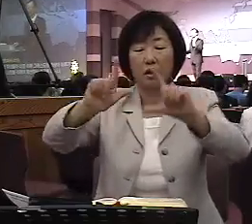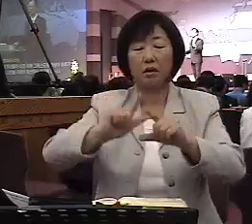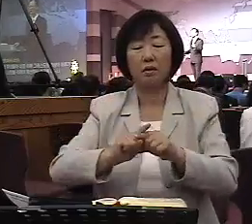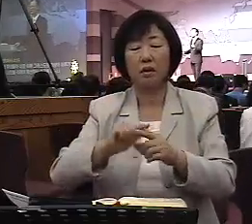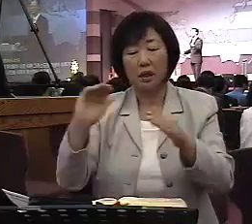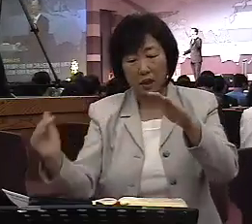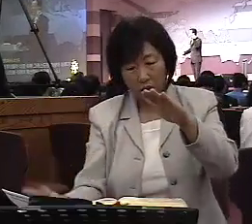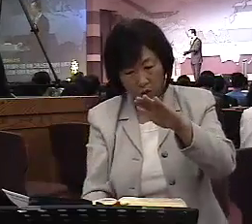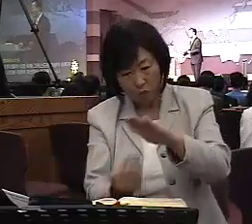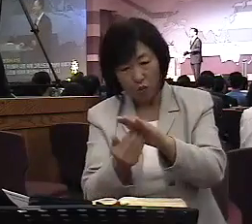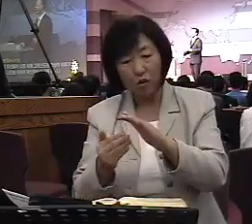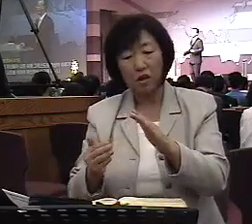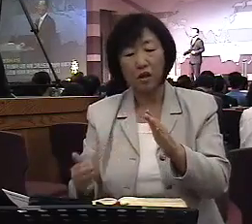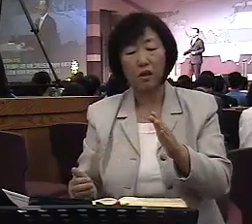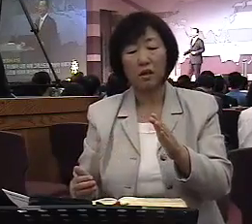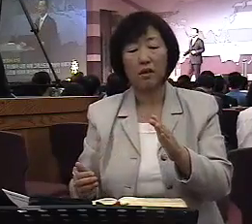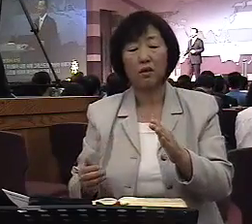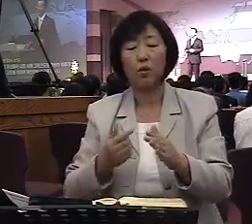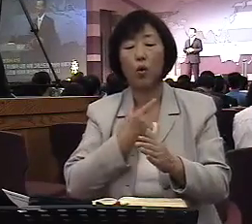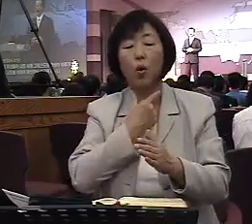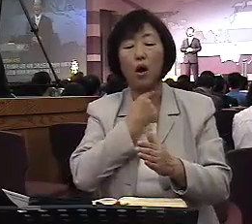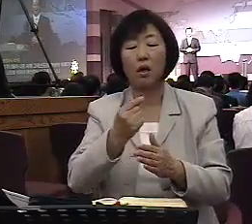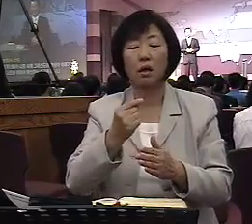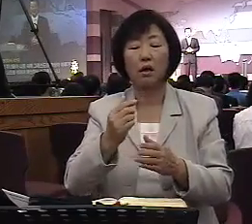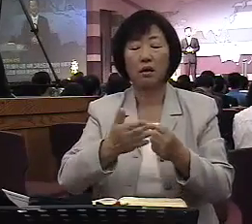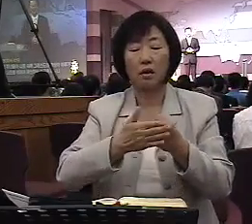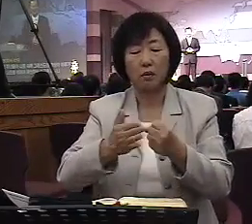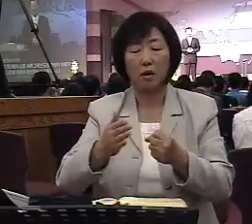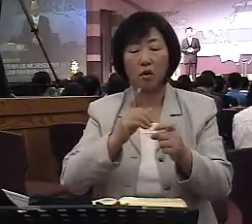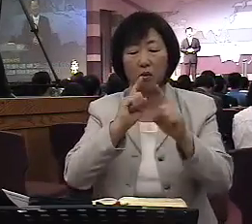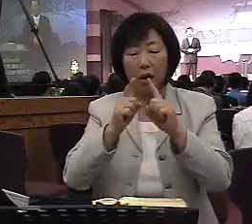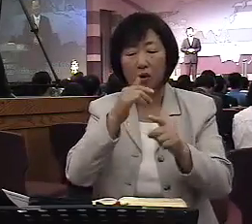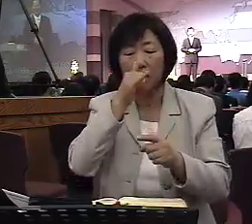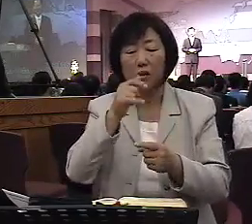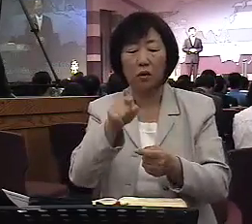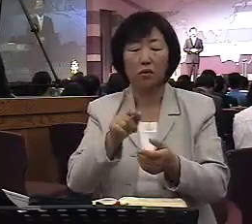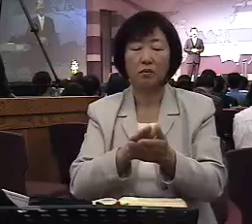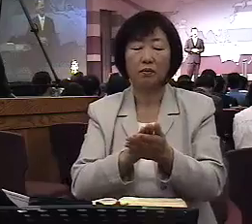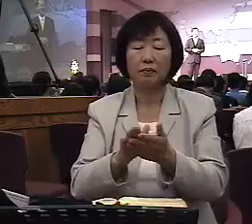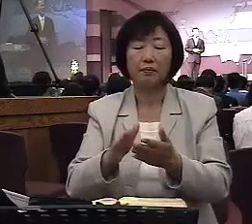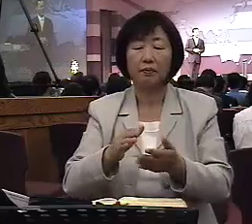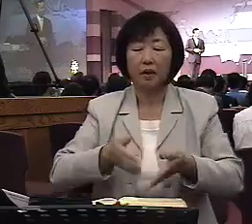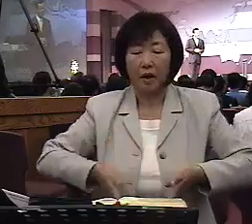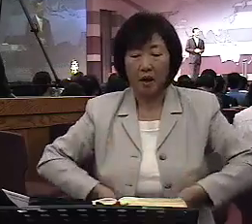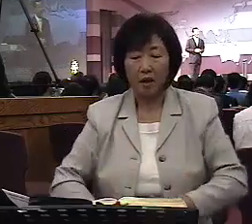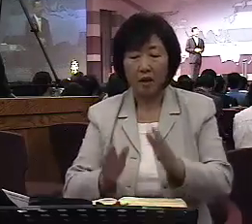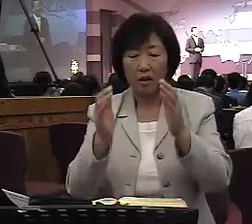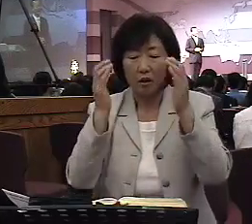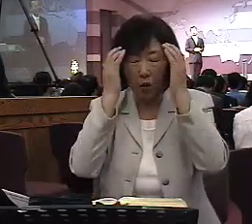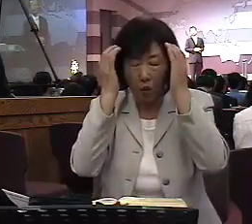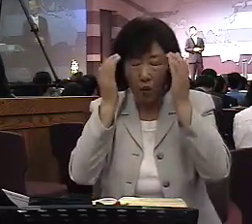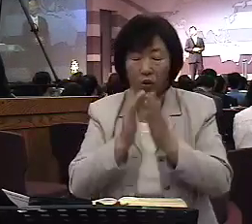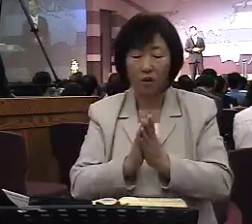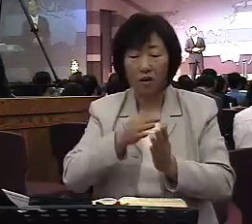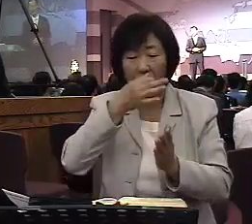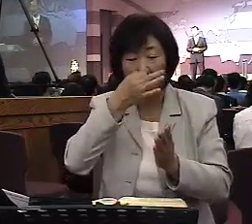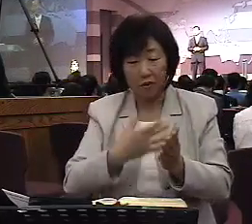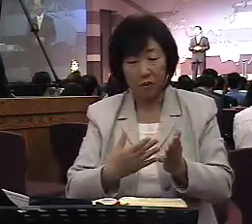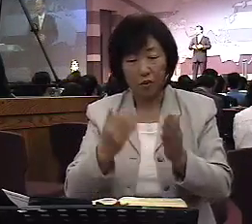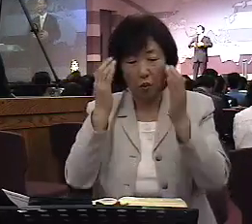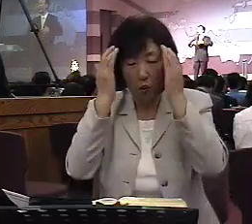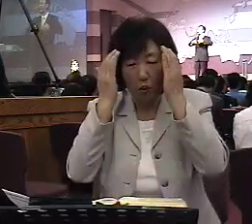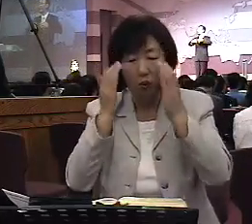형상이 이루어지기를 원했기 때문이라고 말하고 있는 것입니다. 여러분, 해산의 고통이 얼마나 힘든